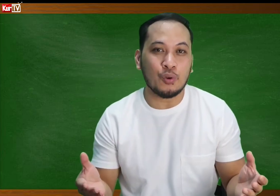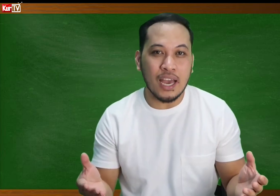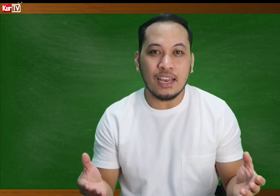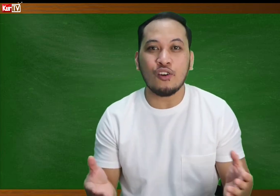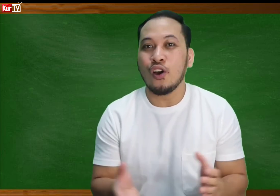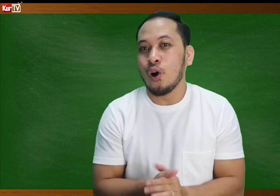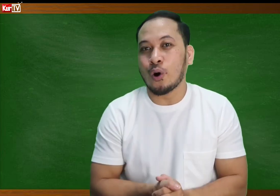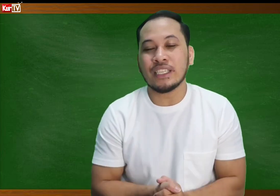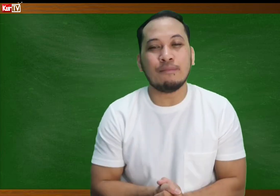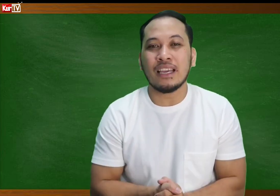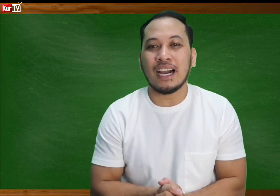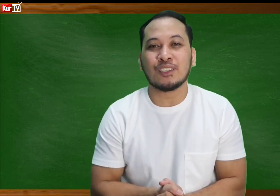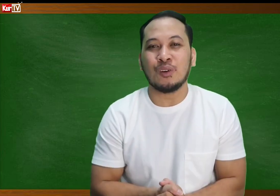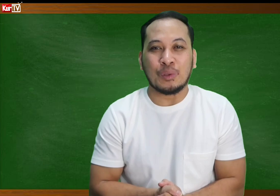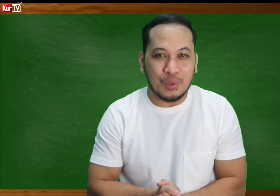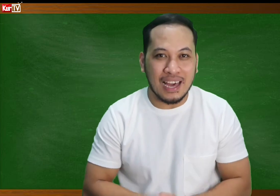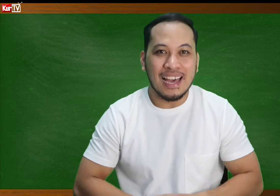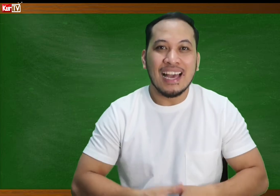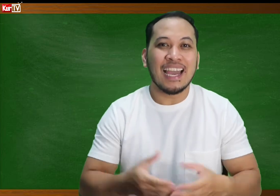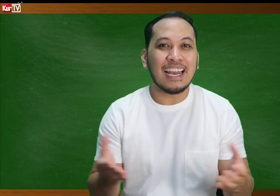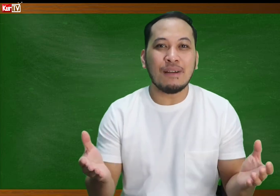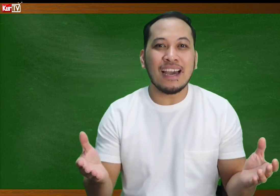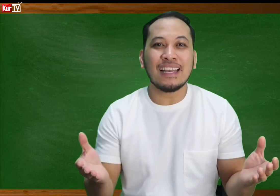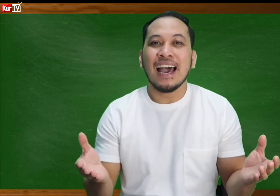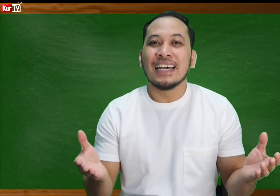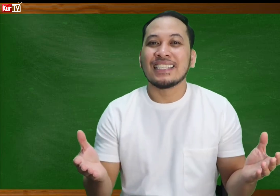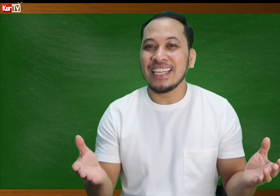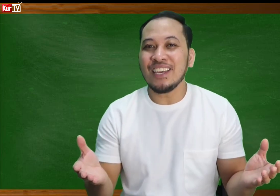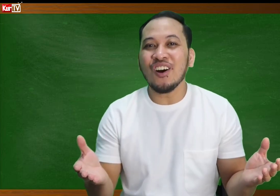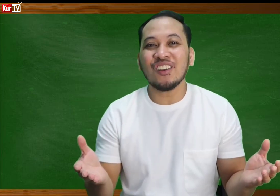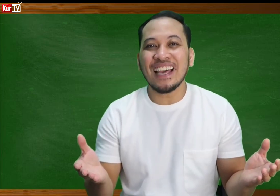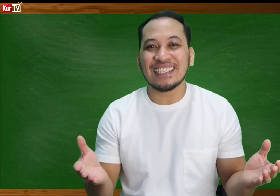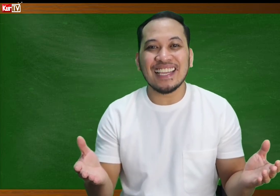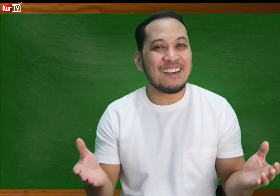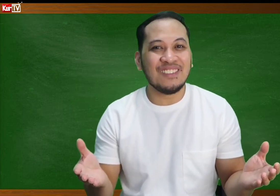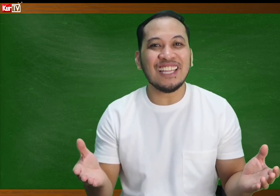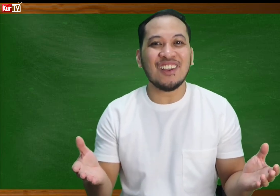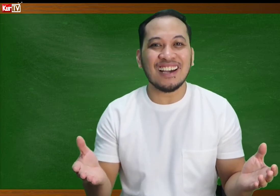panlipunan or sidika at kultura. Kaya naman, see you all next time dito lang sa